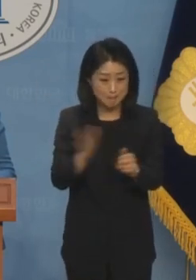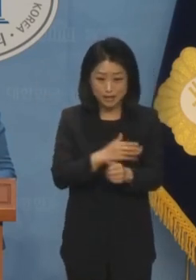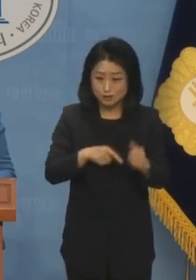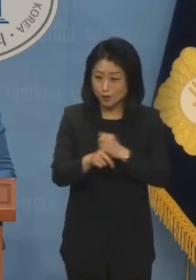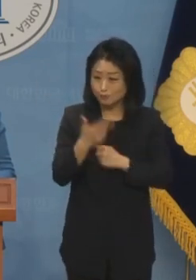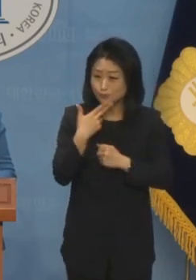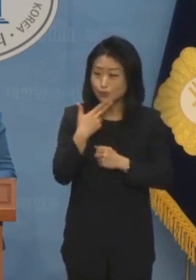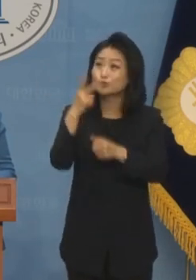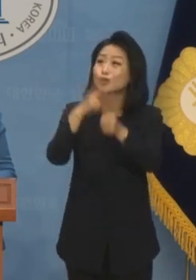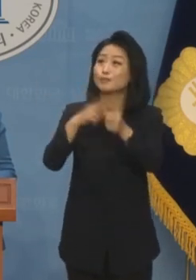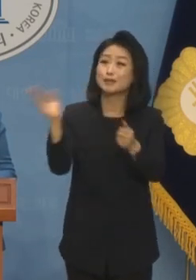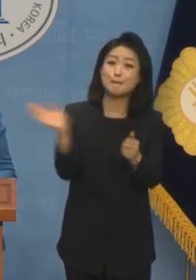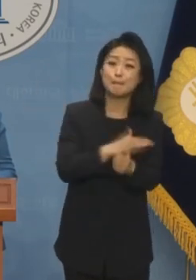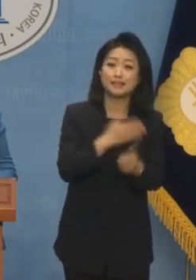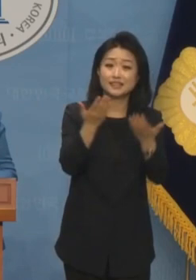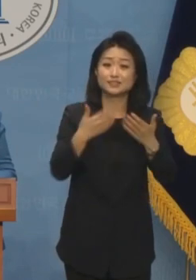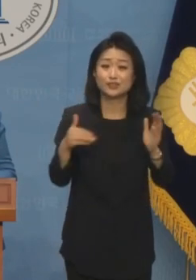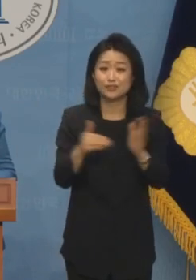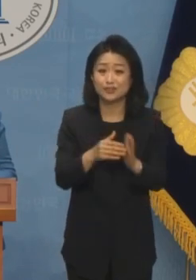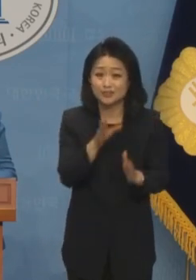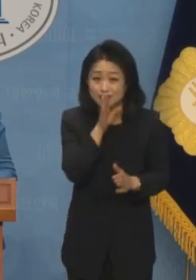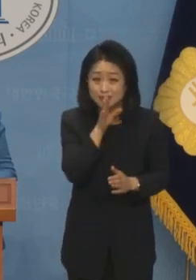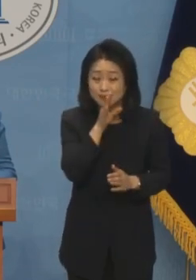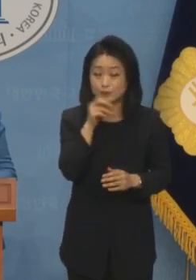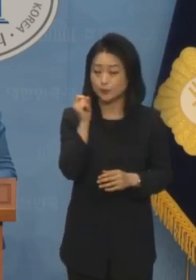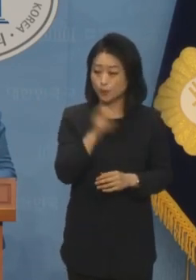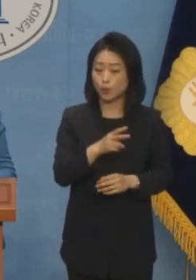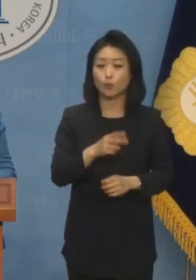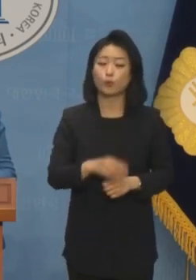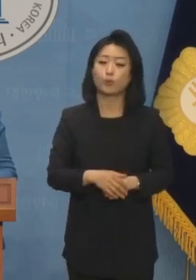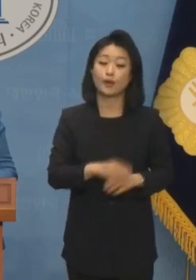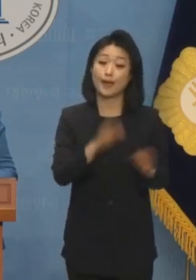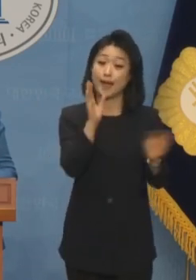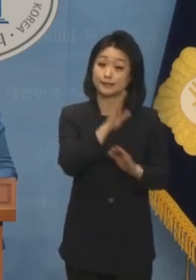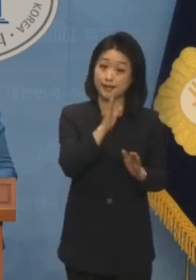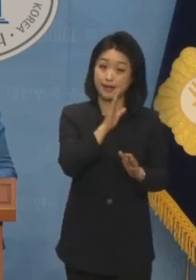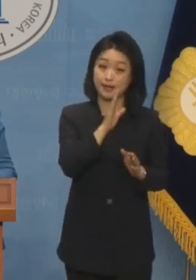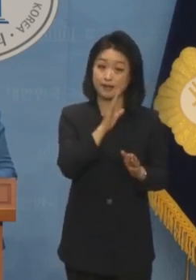없는데 선생님한테 맞았습니다. 그리고 어떤